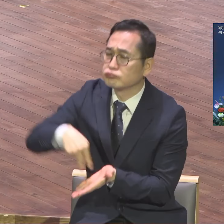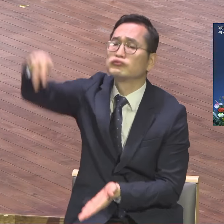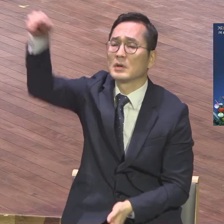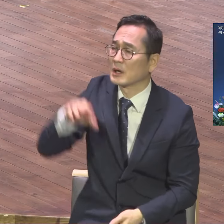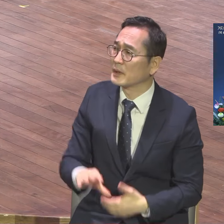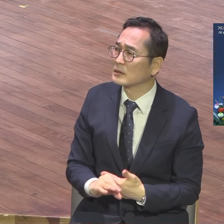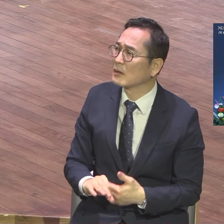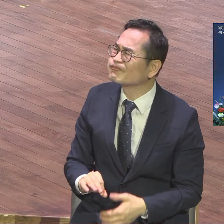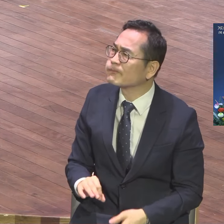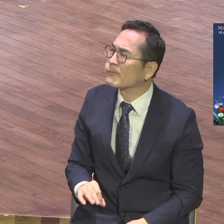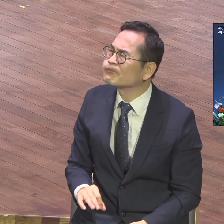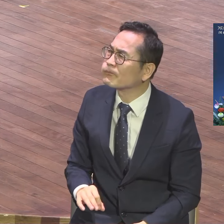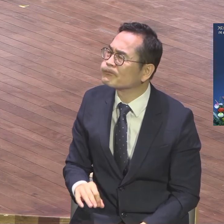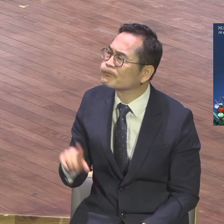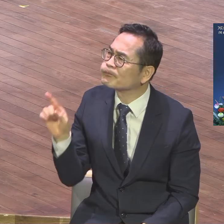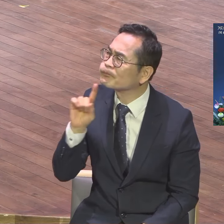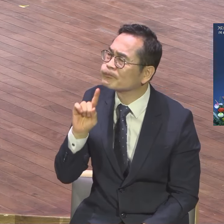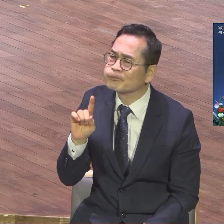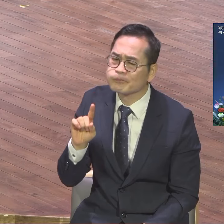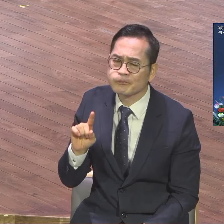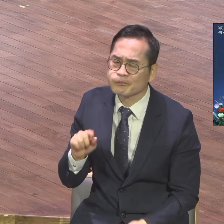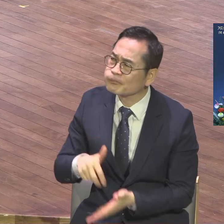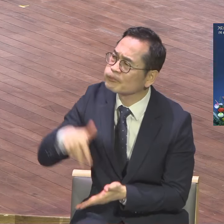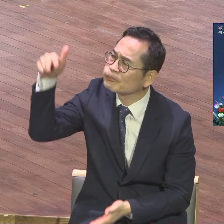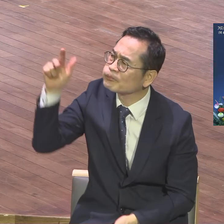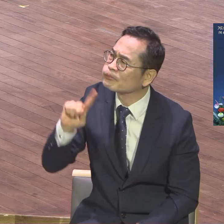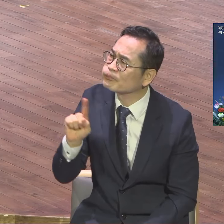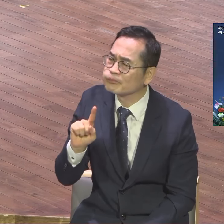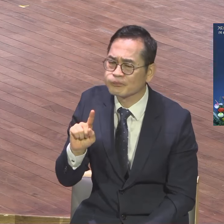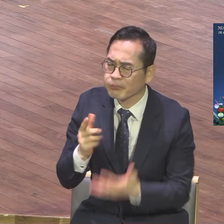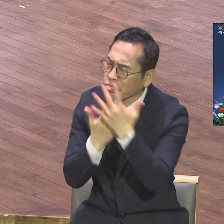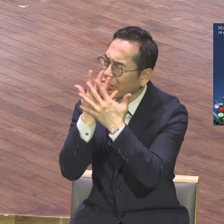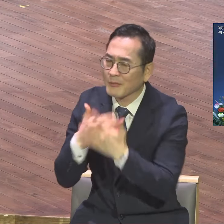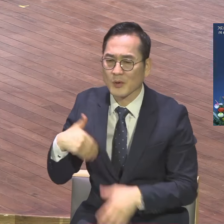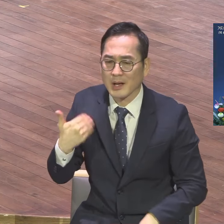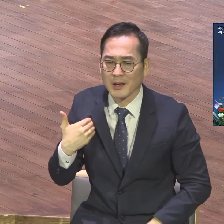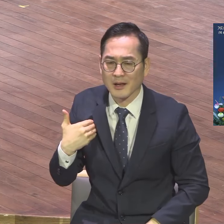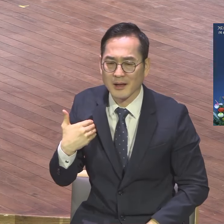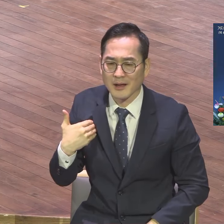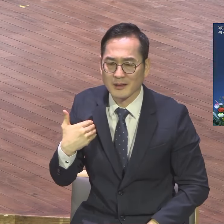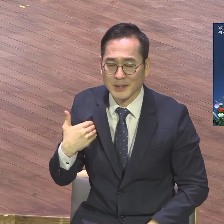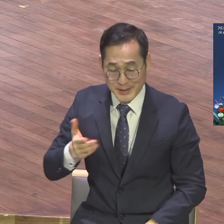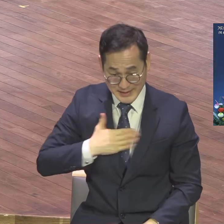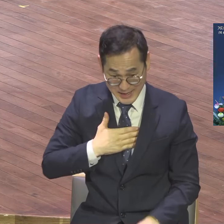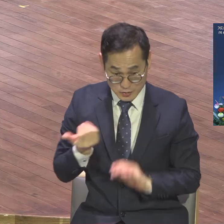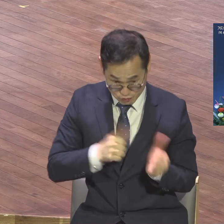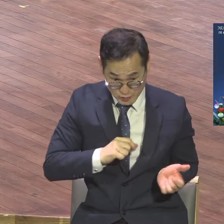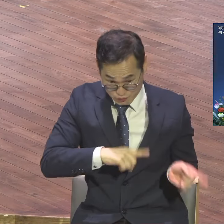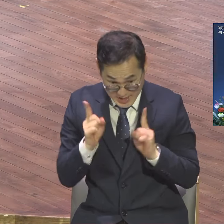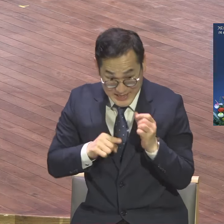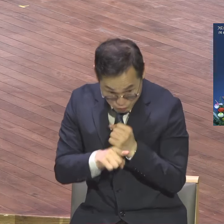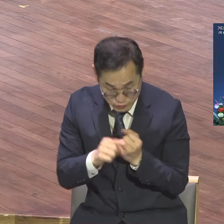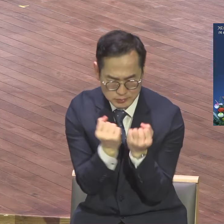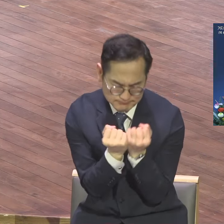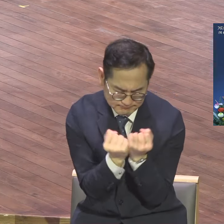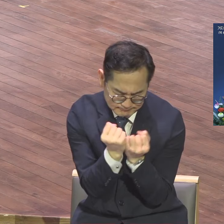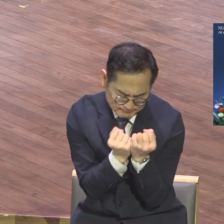헷갈리잖아요. 의심 많은 제자들이 연약하니까 40일 동안 같이 계시면서 부활하신 예수님이 부활하신